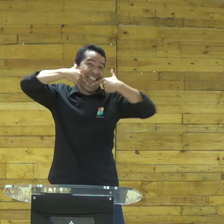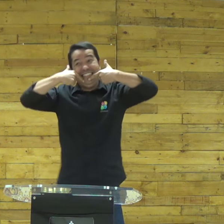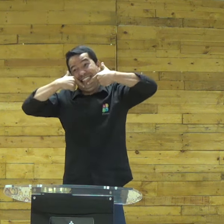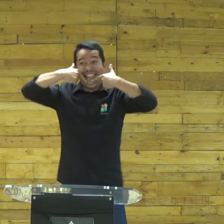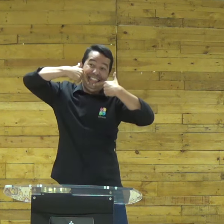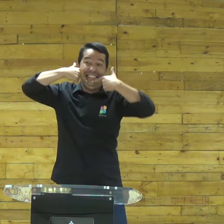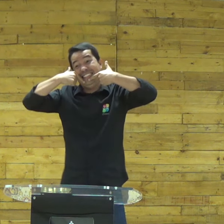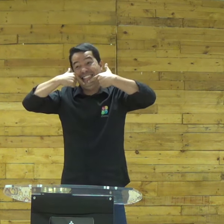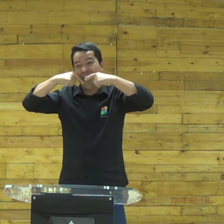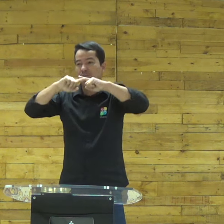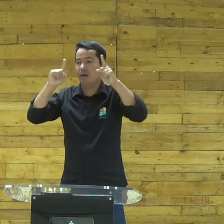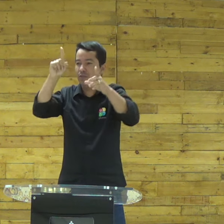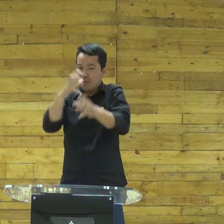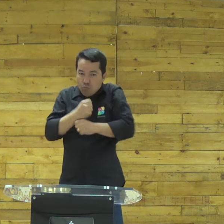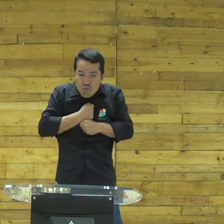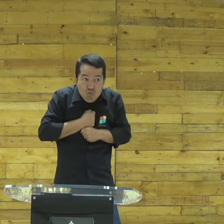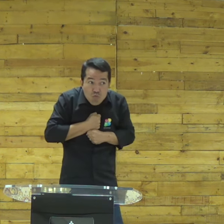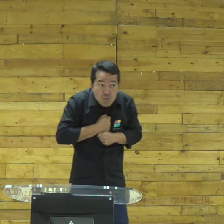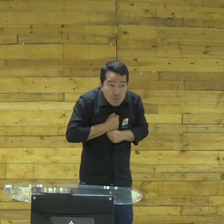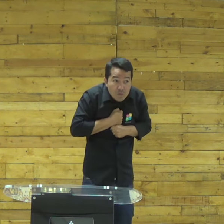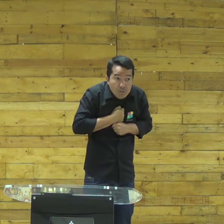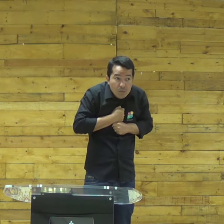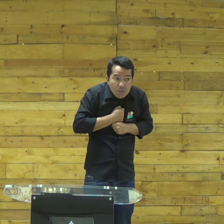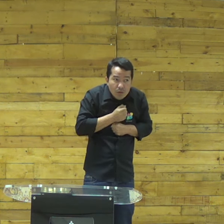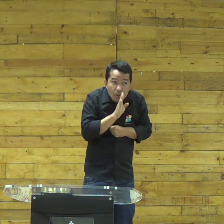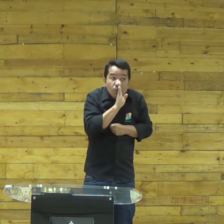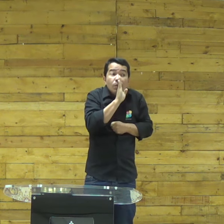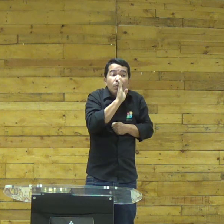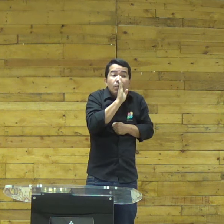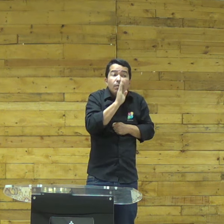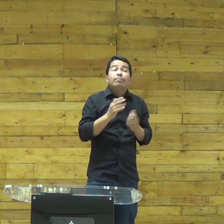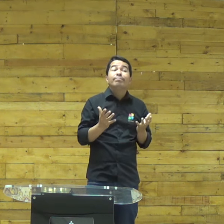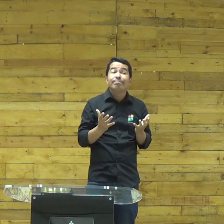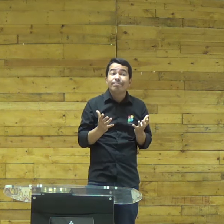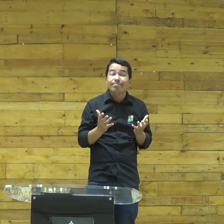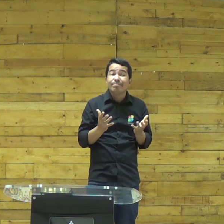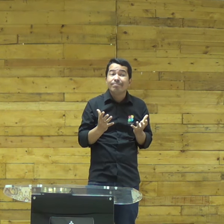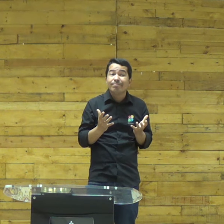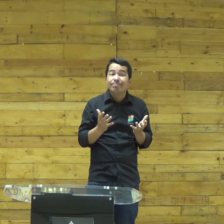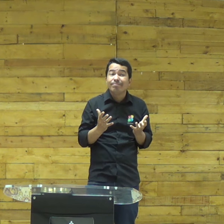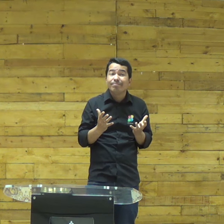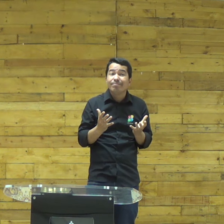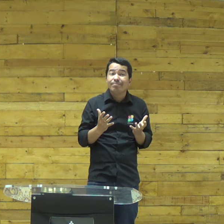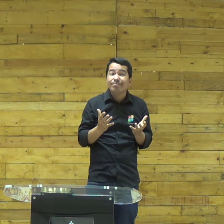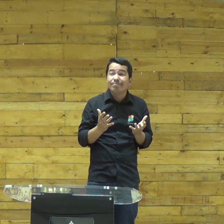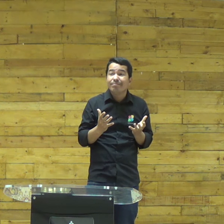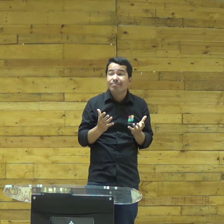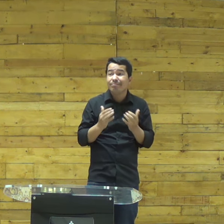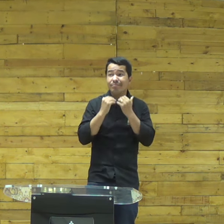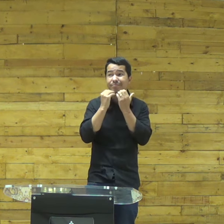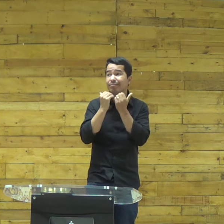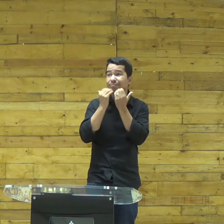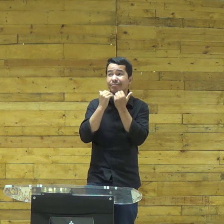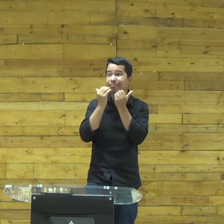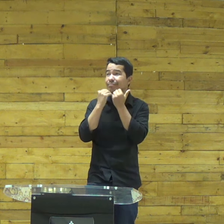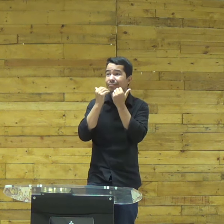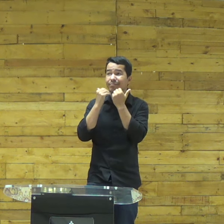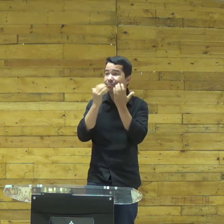Uau que máximo mas você guarda isso para você em silêncio se mantém não